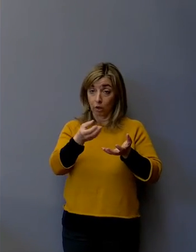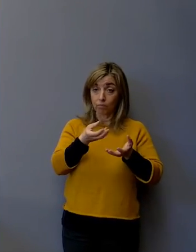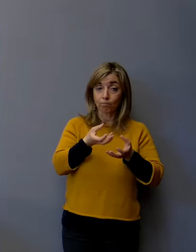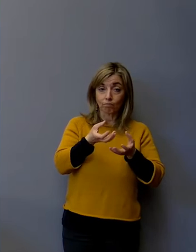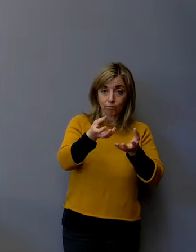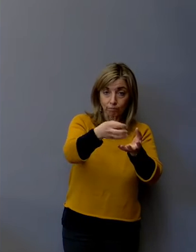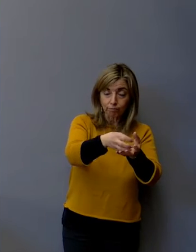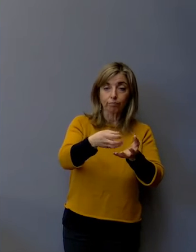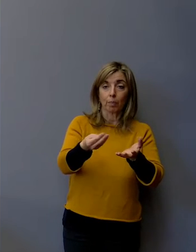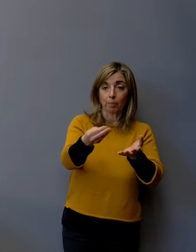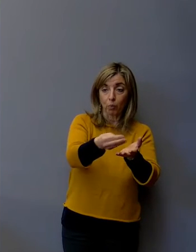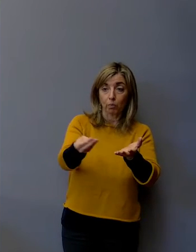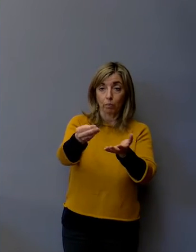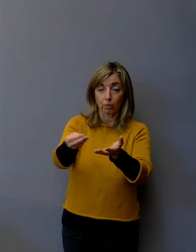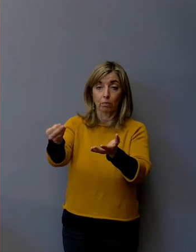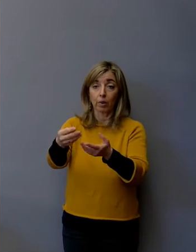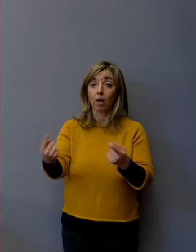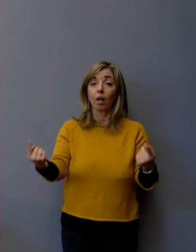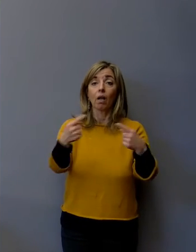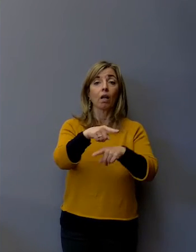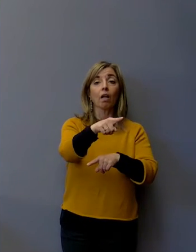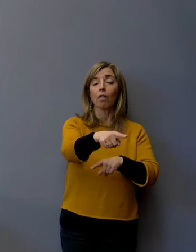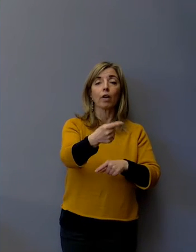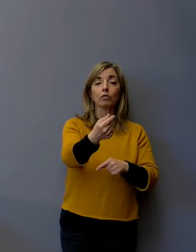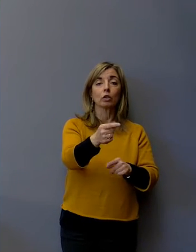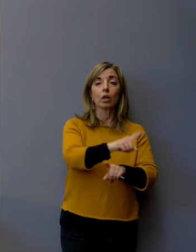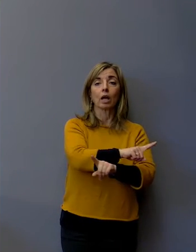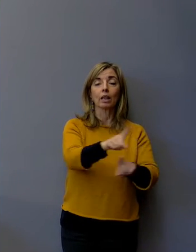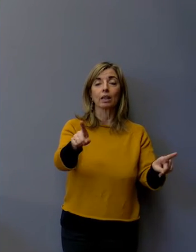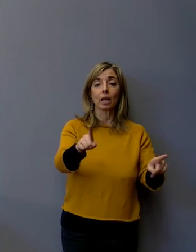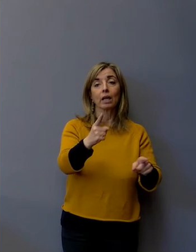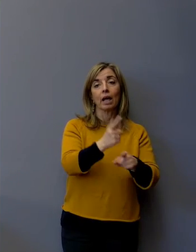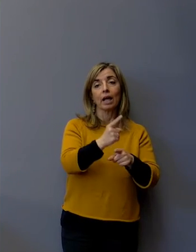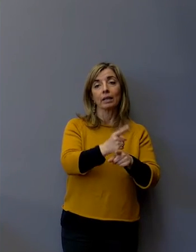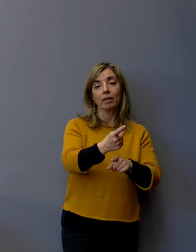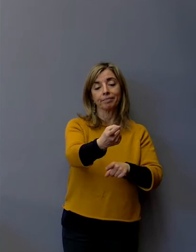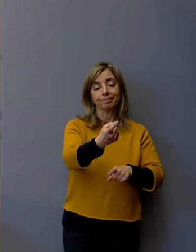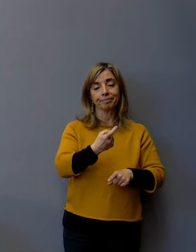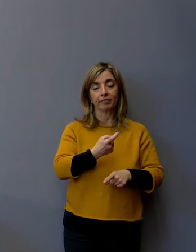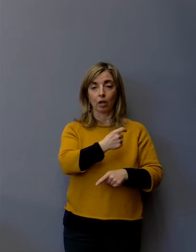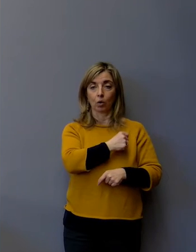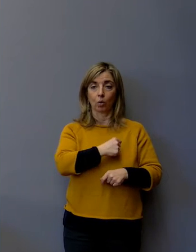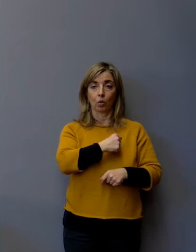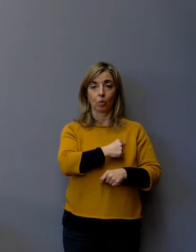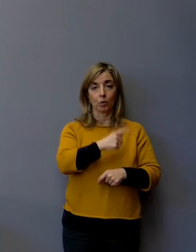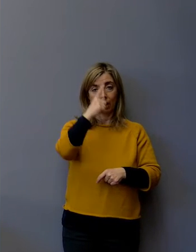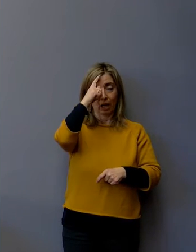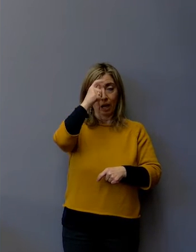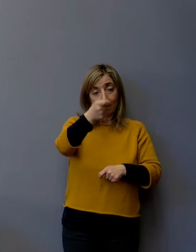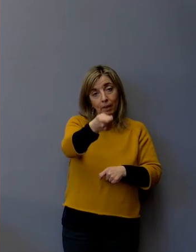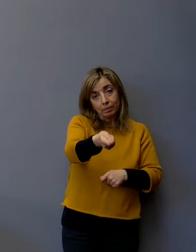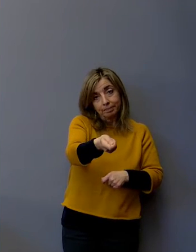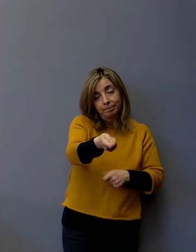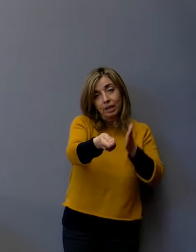e che dovranno in qualche modo venire col cappello a tursi a chiedere soldi per poter fare i lavori e